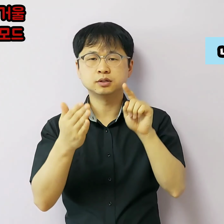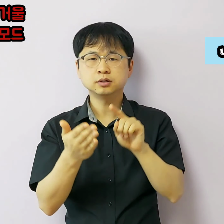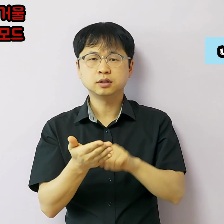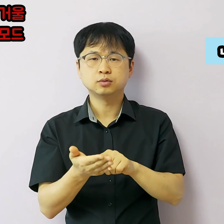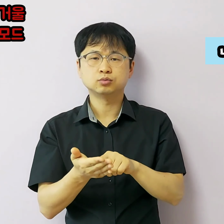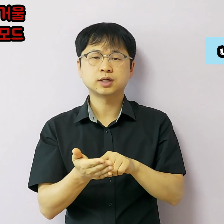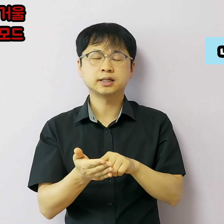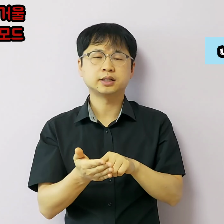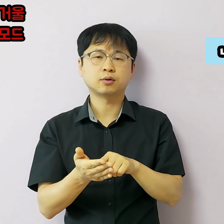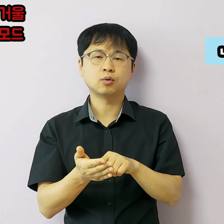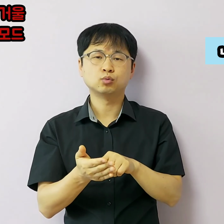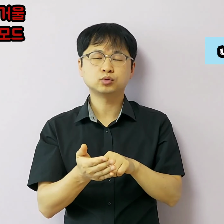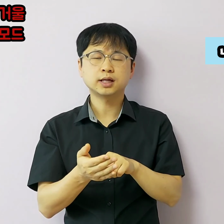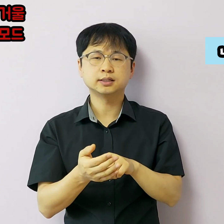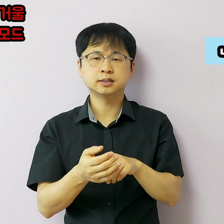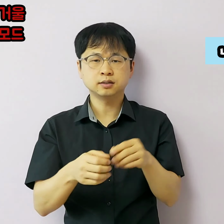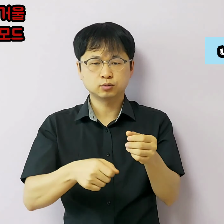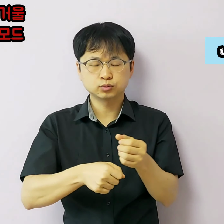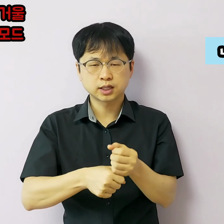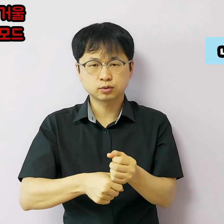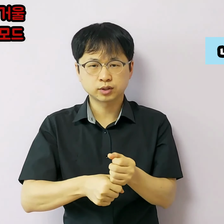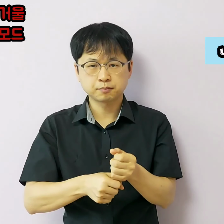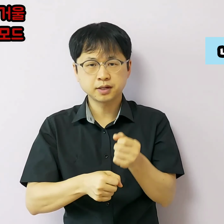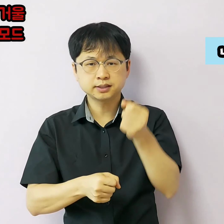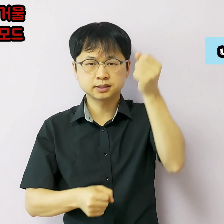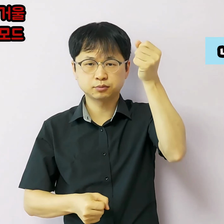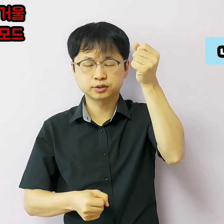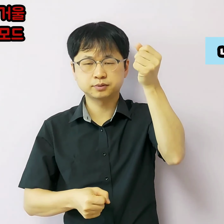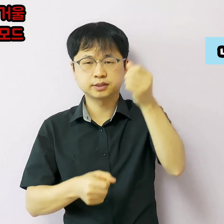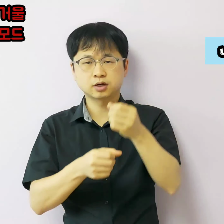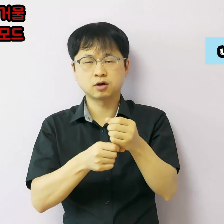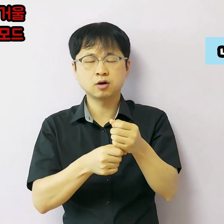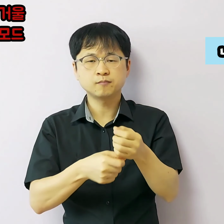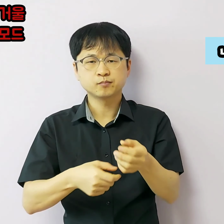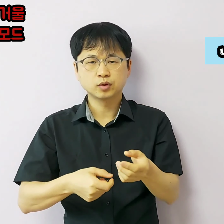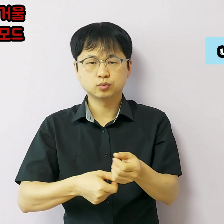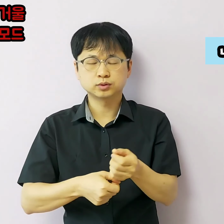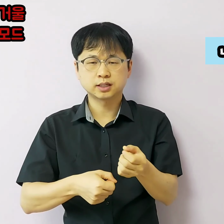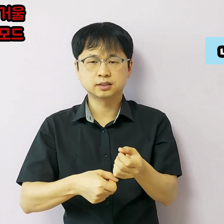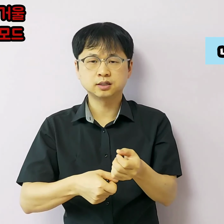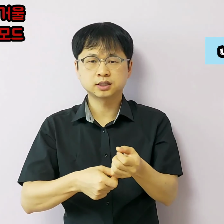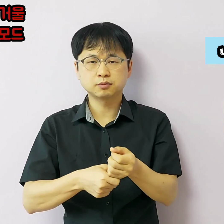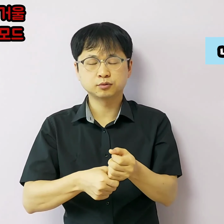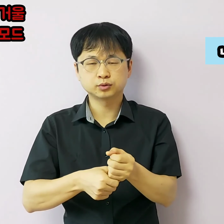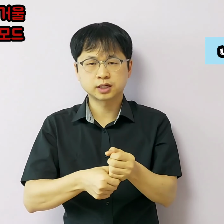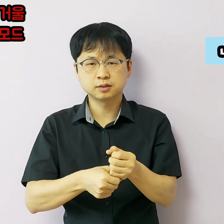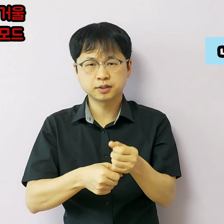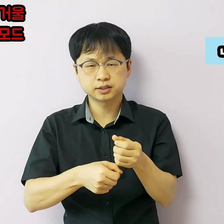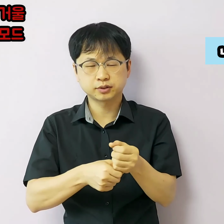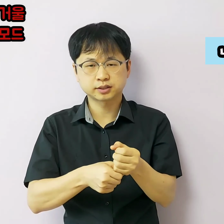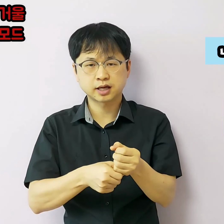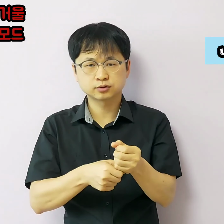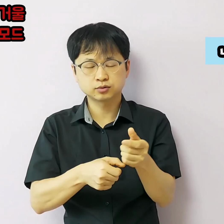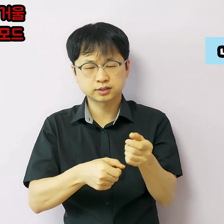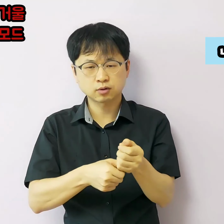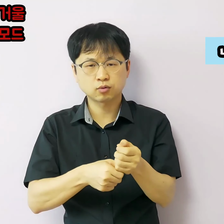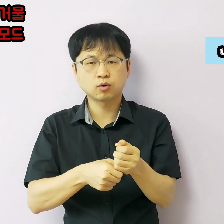마음은 우산이 되고 우산을 우리가 펼치는 모습 있죠. 접은 우산을 펼치기 위해서 양손을